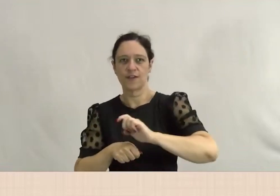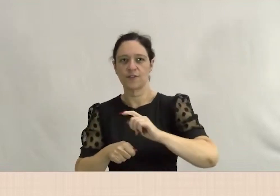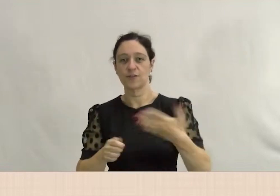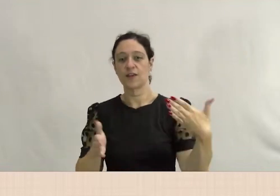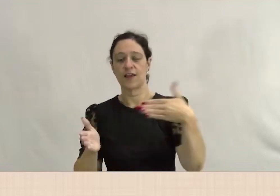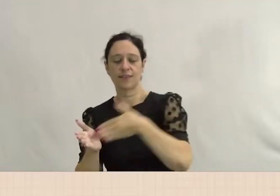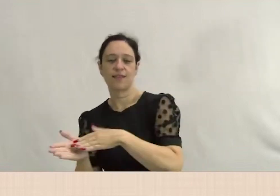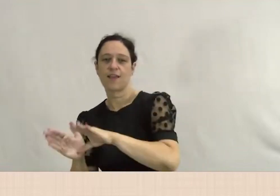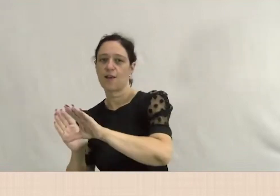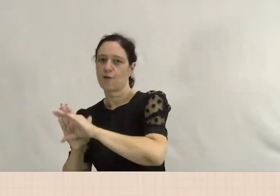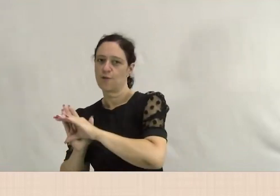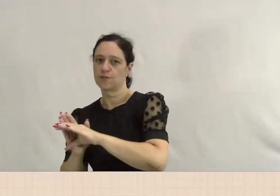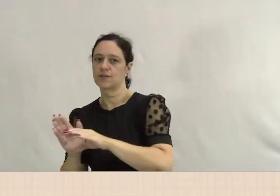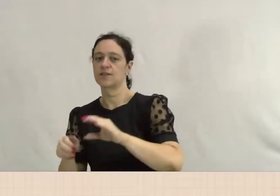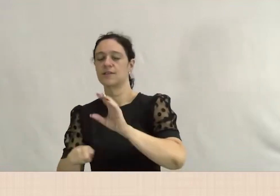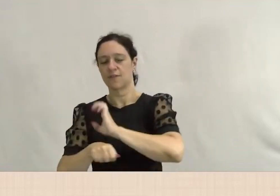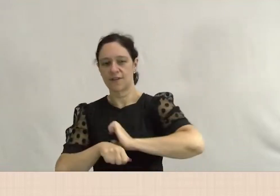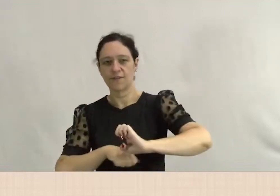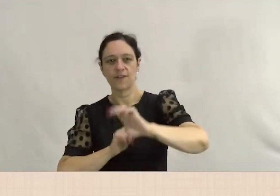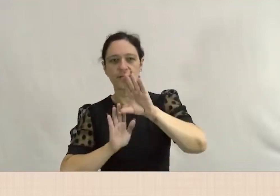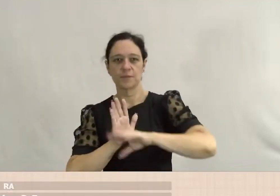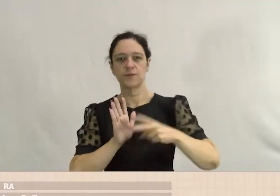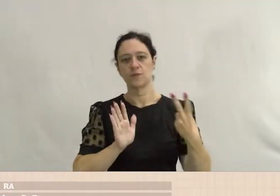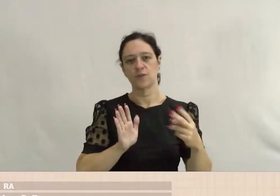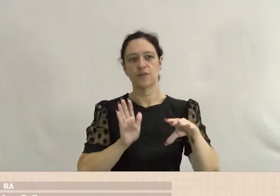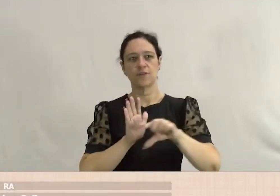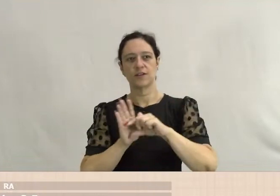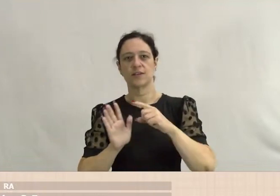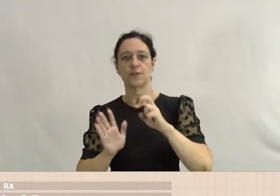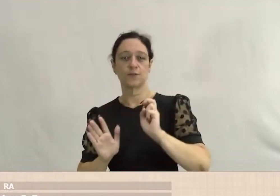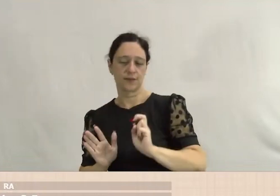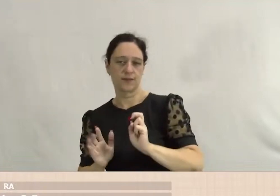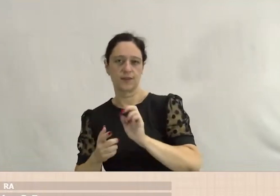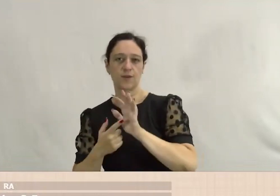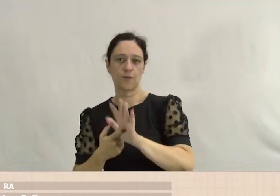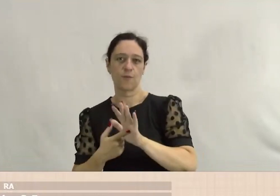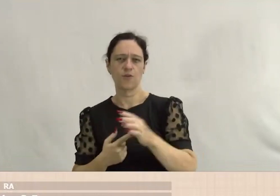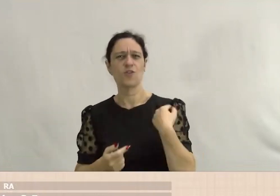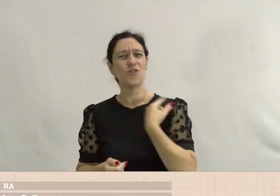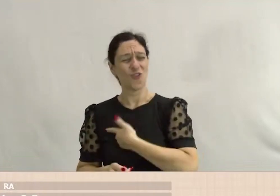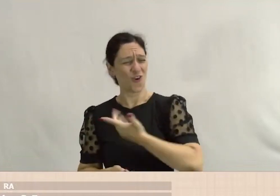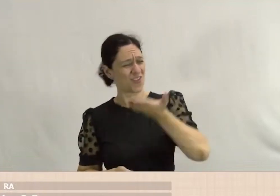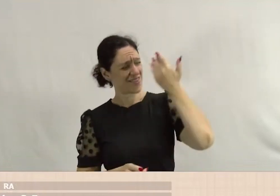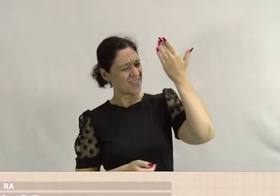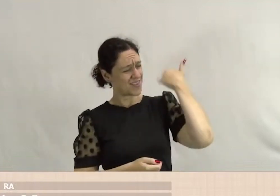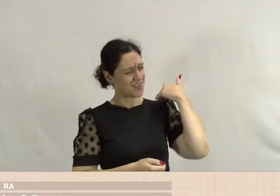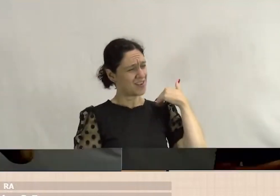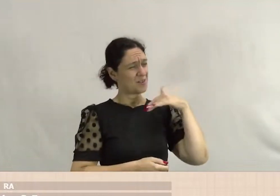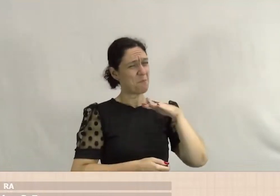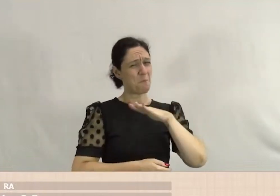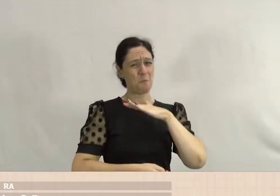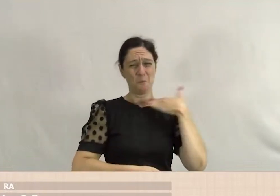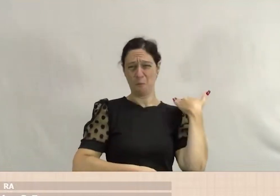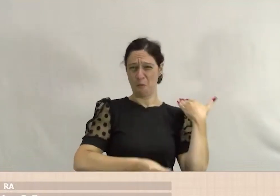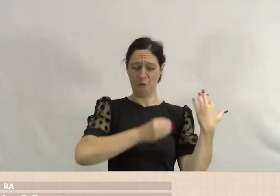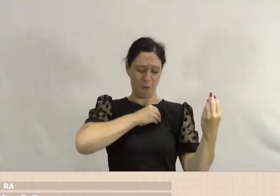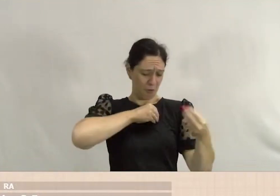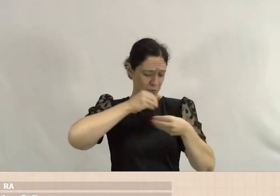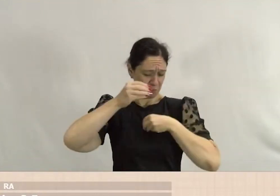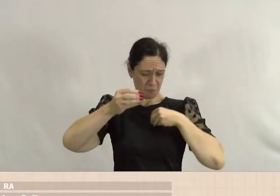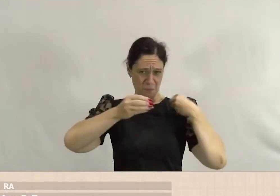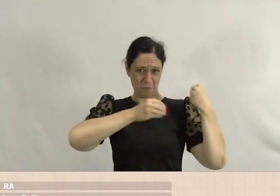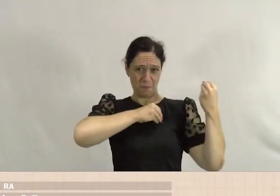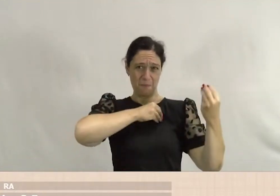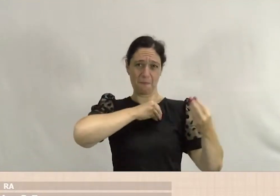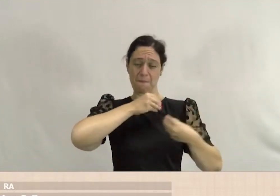2, versículo 5, como diz: estando nós mortos em nossos delitos, nos